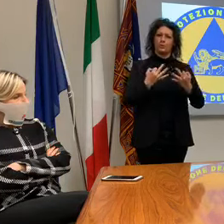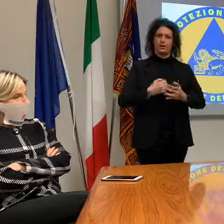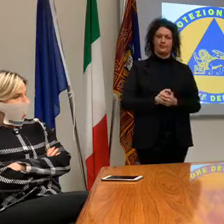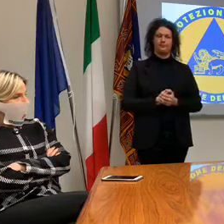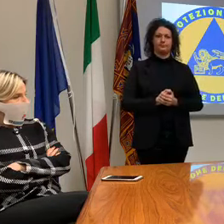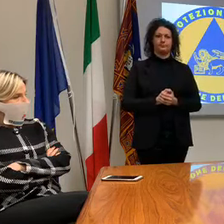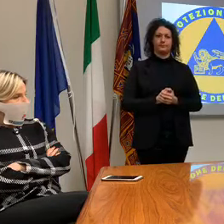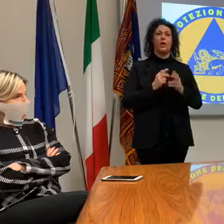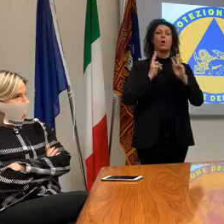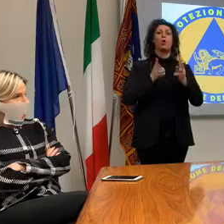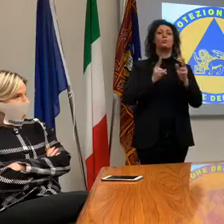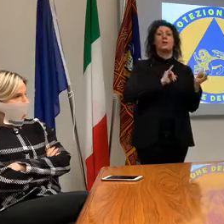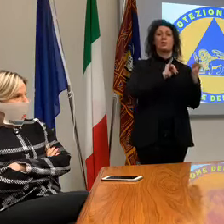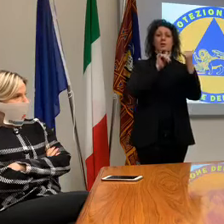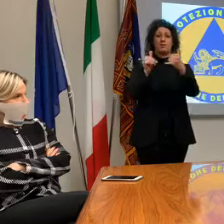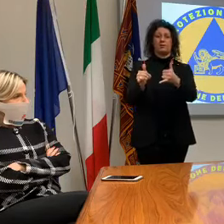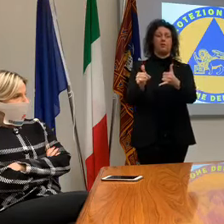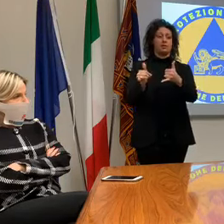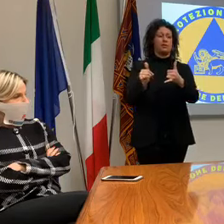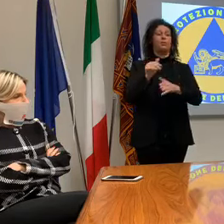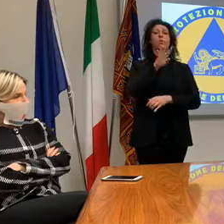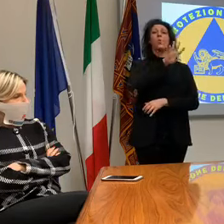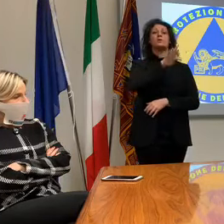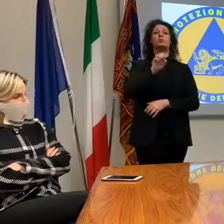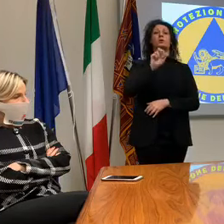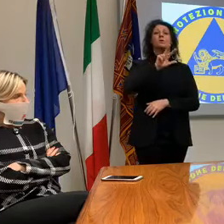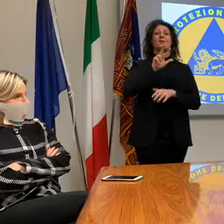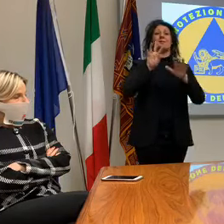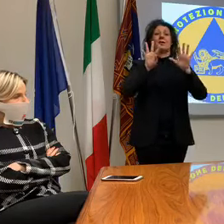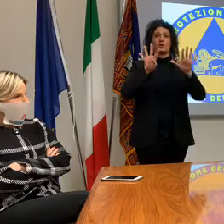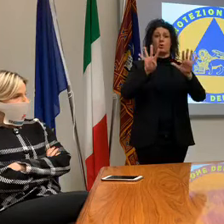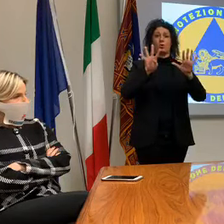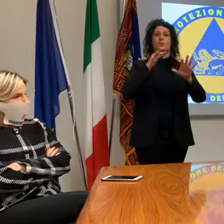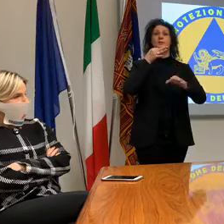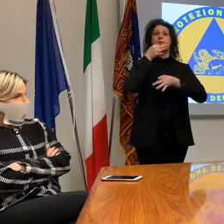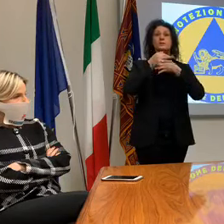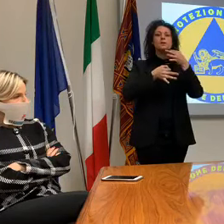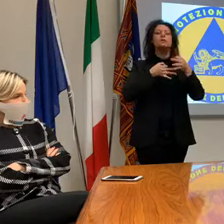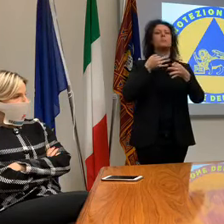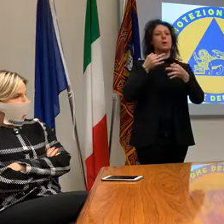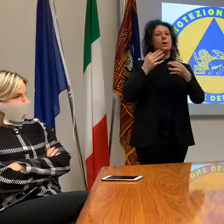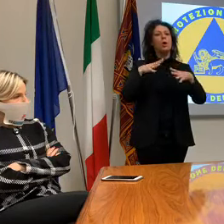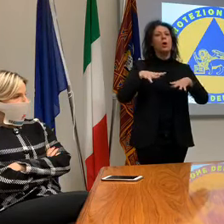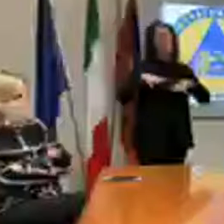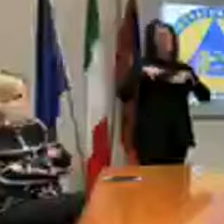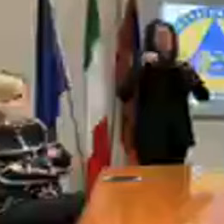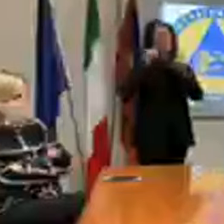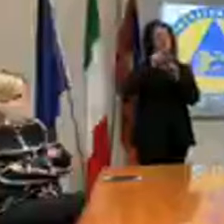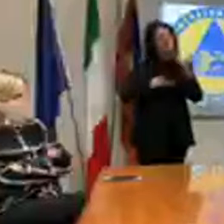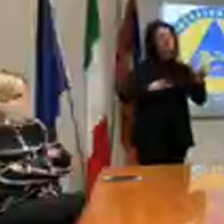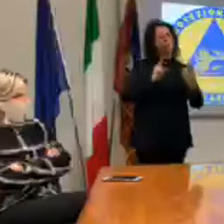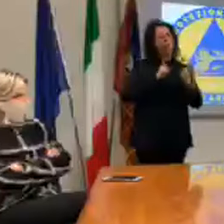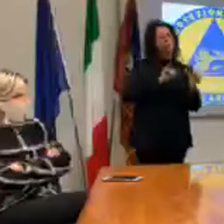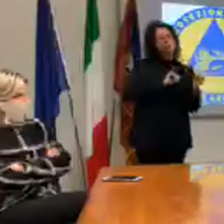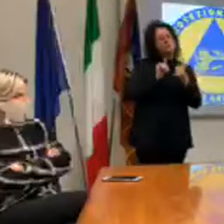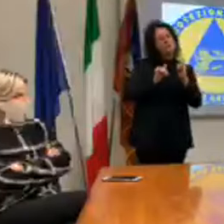sono 439. Quindi vedete che inizia a salire il numero di persone che escono e sono